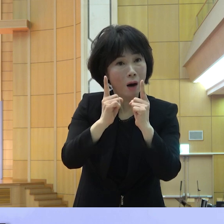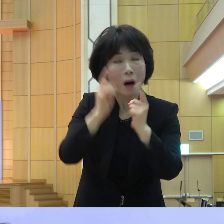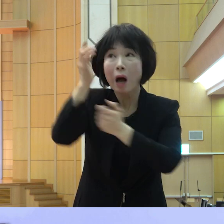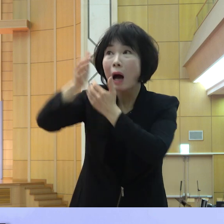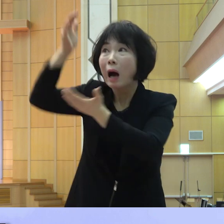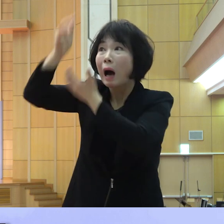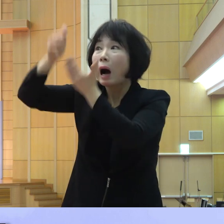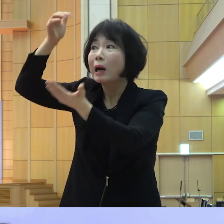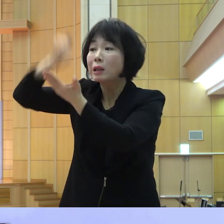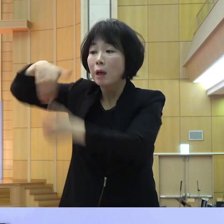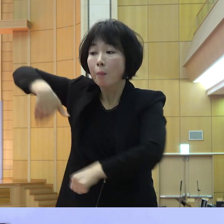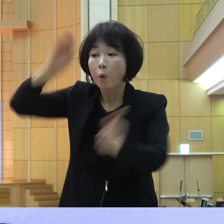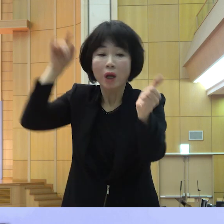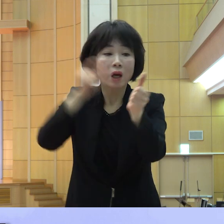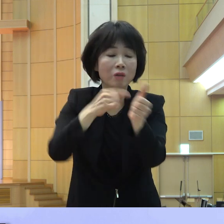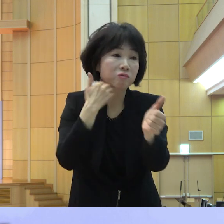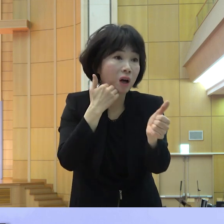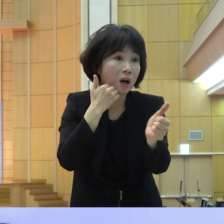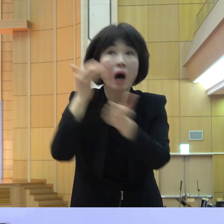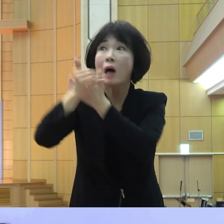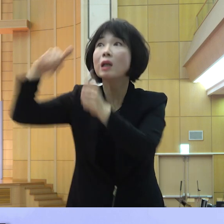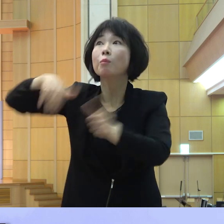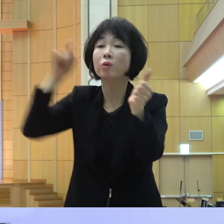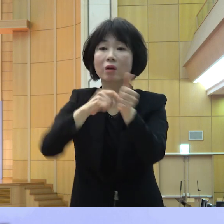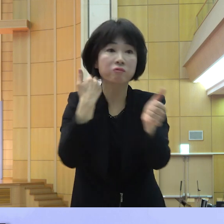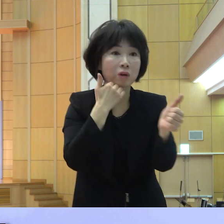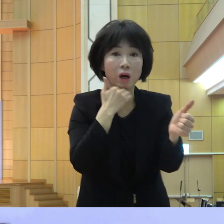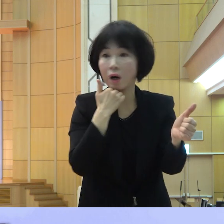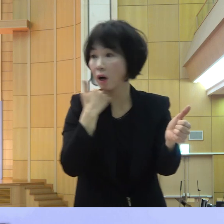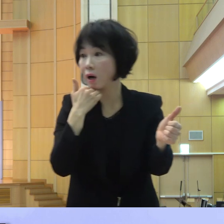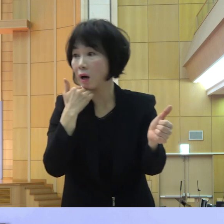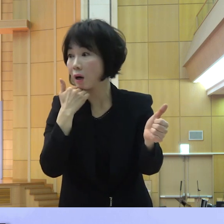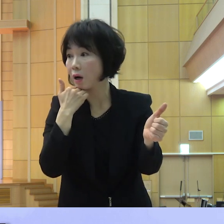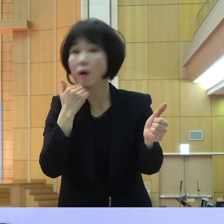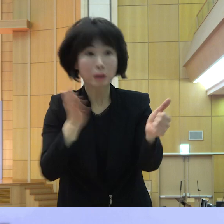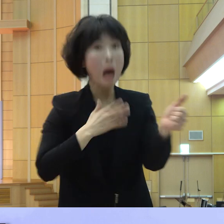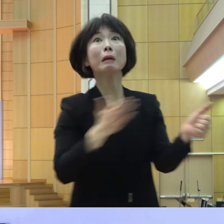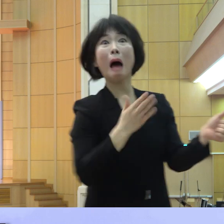보내신 자를, 그러니까 조금 전에 뭐라고 그랬어요?